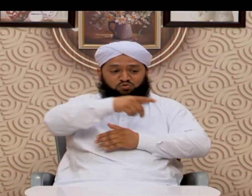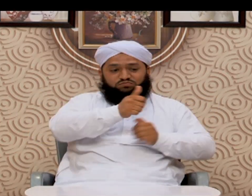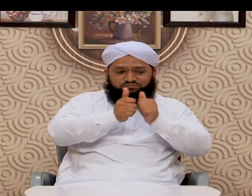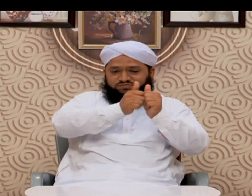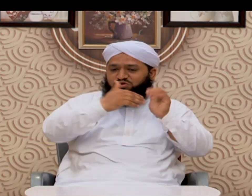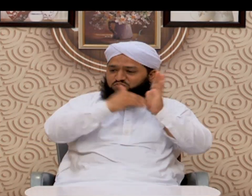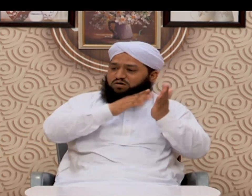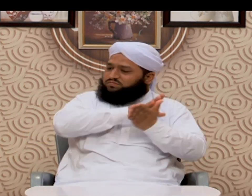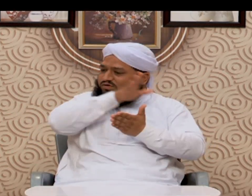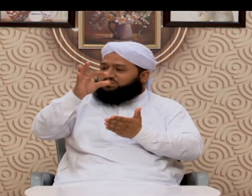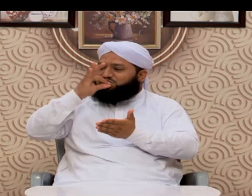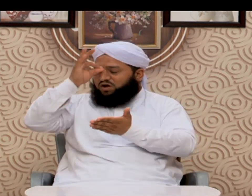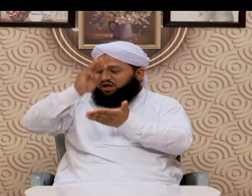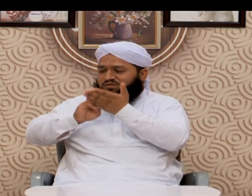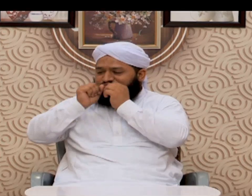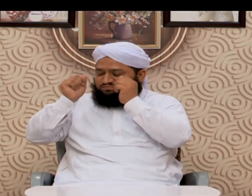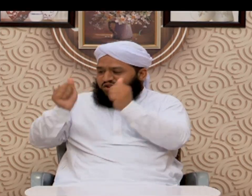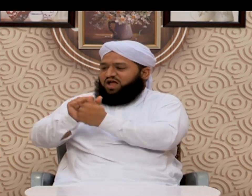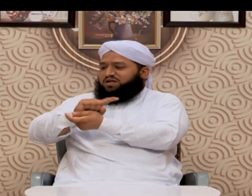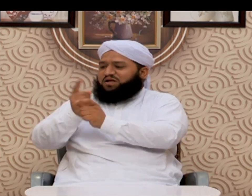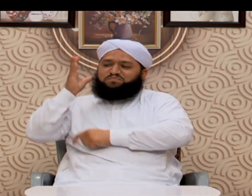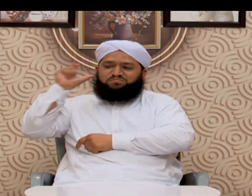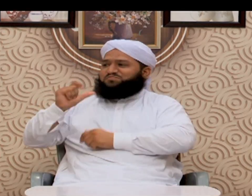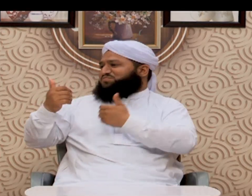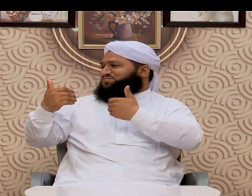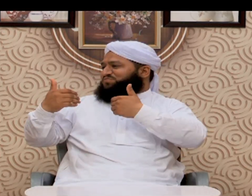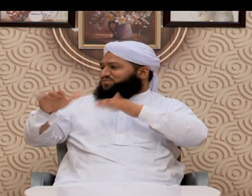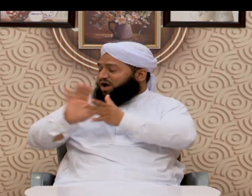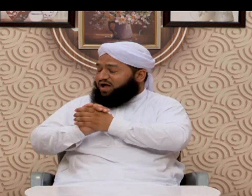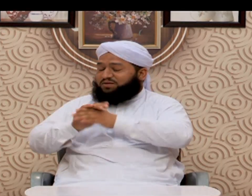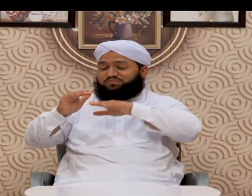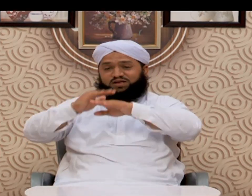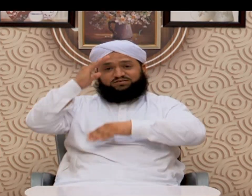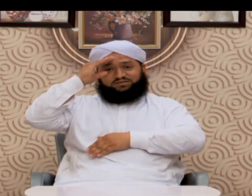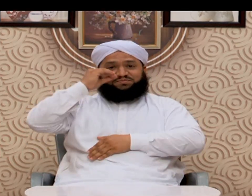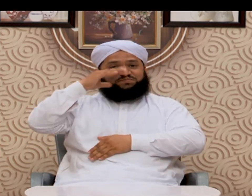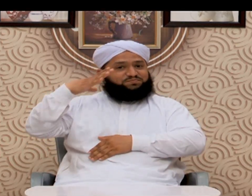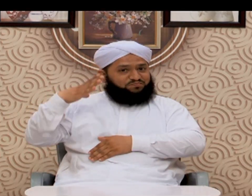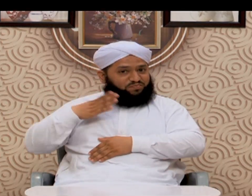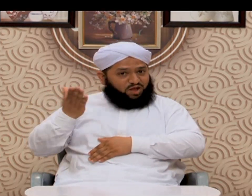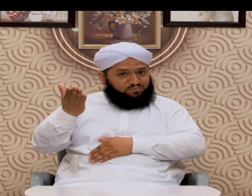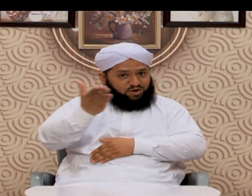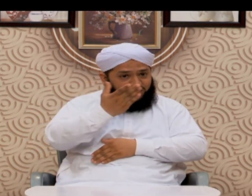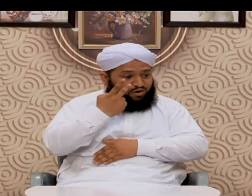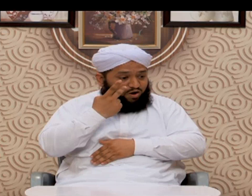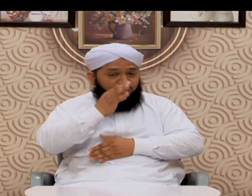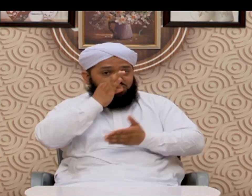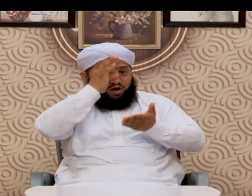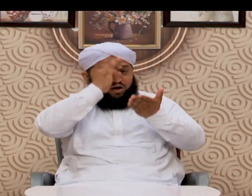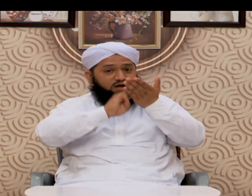آئے اور کلمہ پڑھ کر مسلمان ہو گئے۔ پیارے اسلامی بھائیوں، ہمارے پیارے آقا صلی اللہ علیہ وآلہ